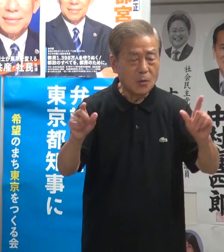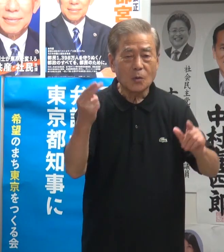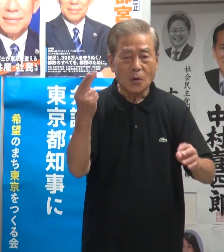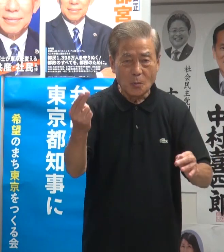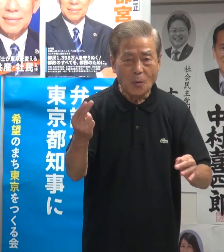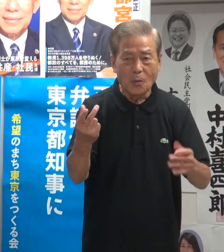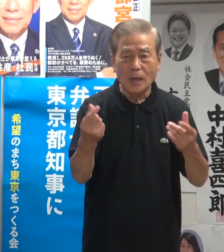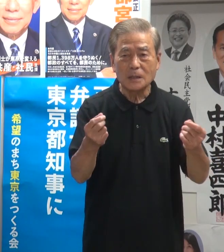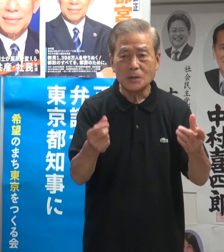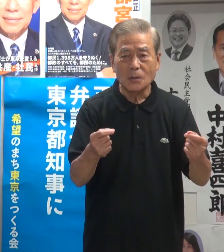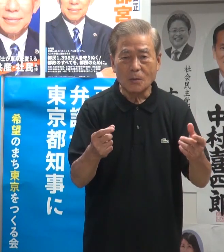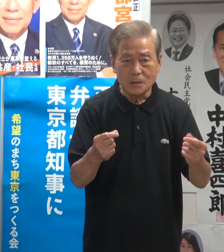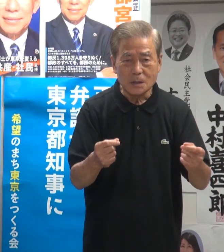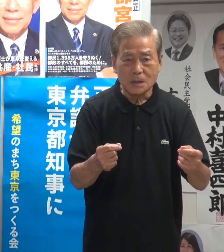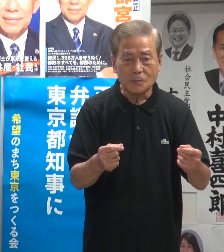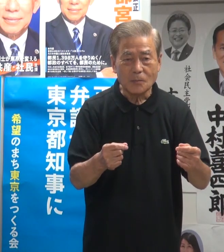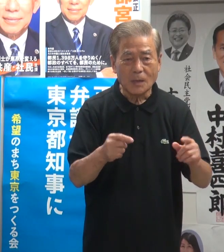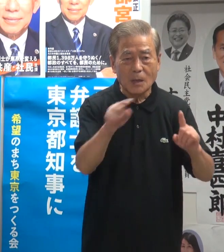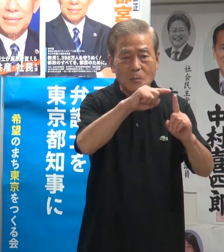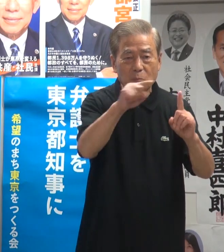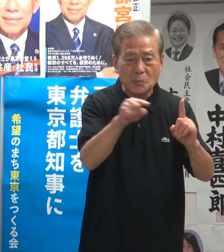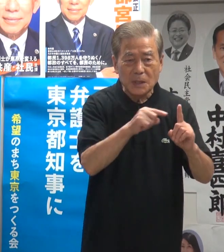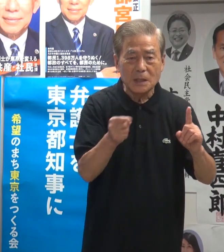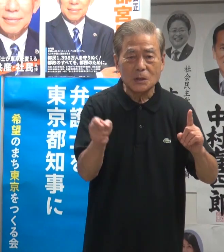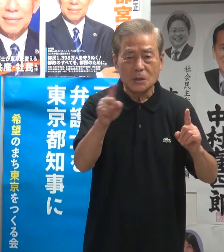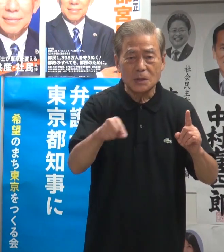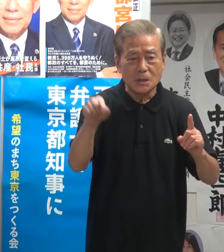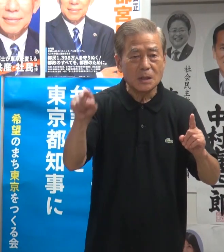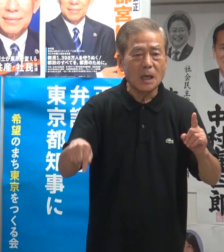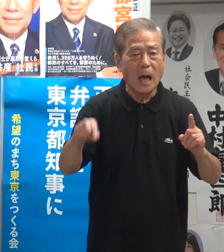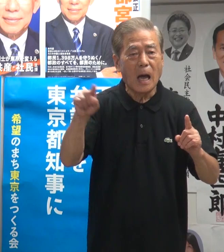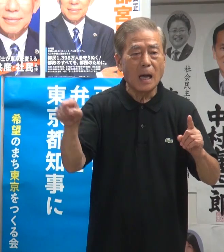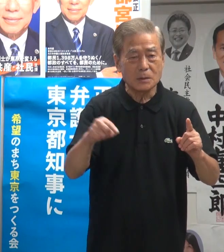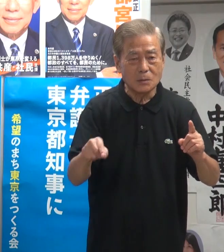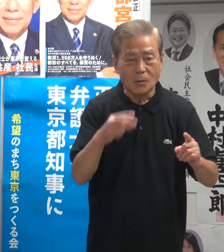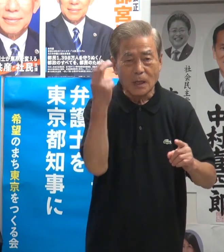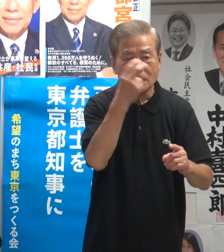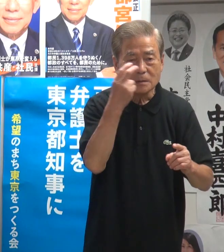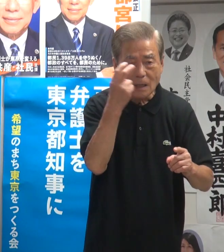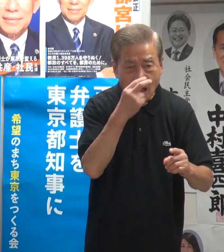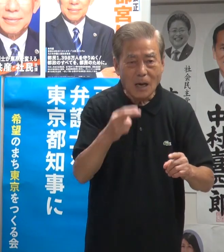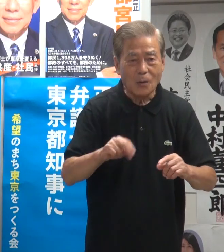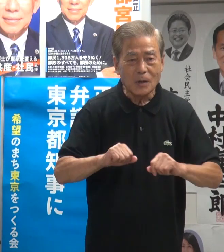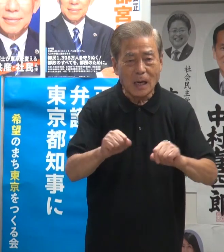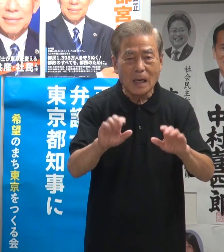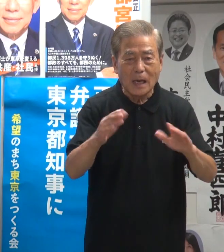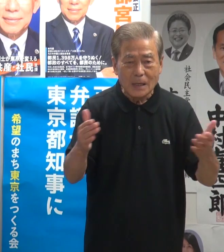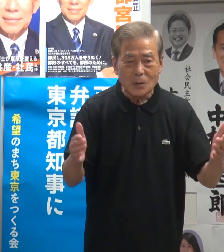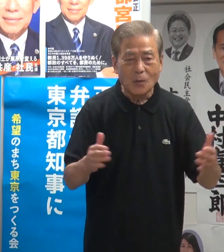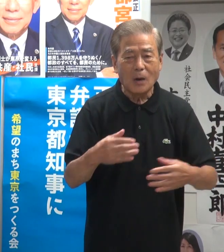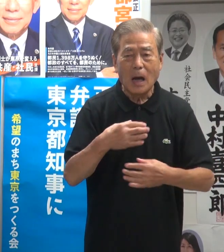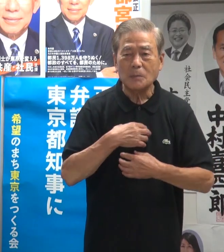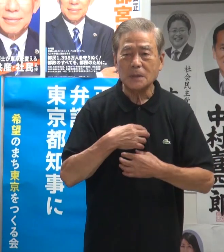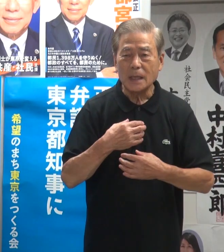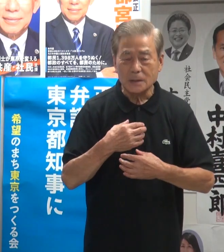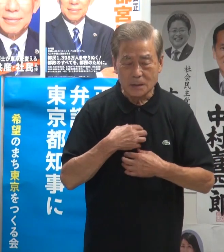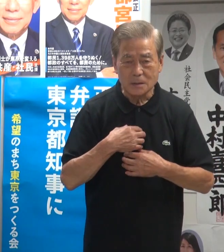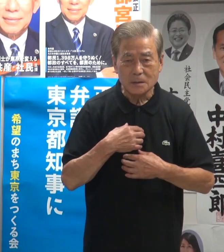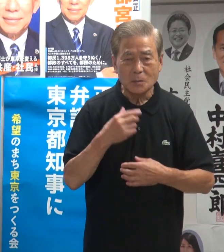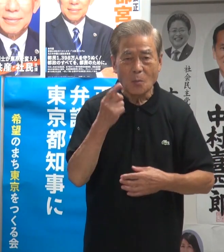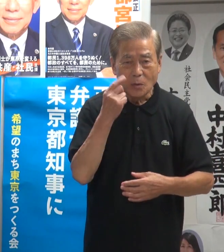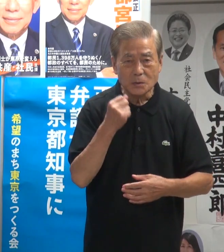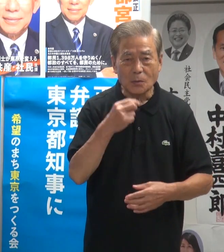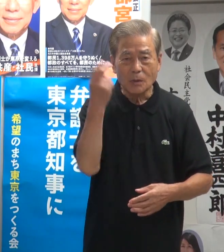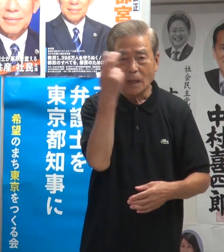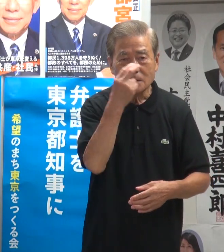ちゃんと抜本的に強化しないと危なくなると思います。それが一つですね。それでそれをやるため